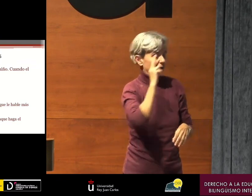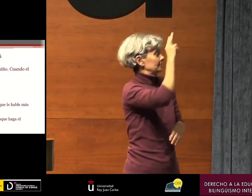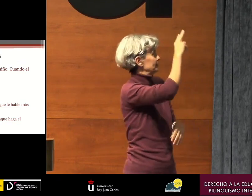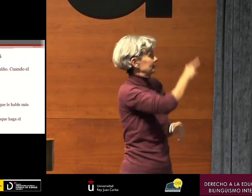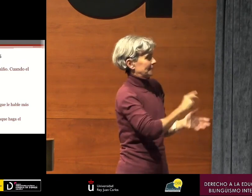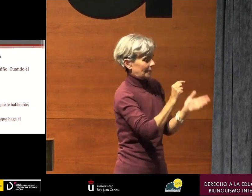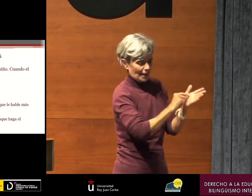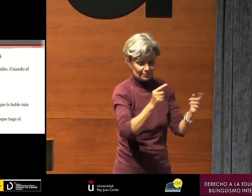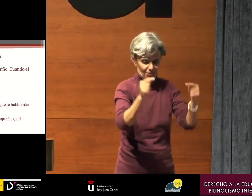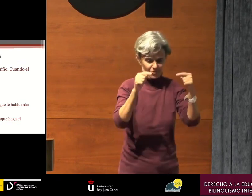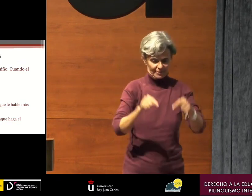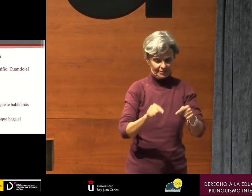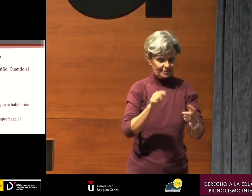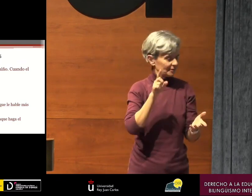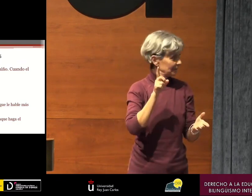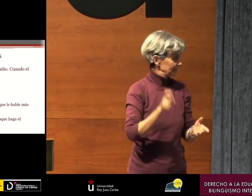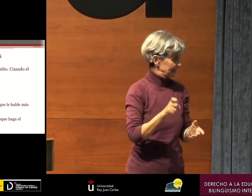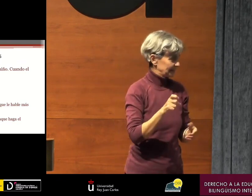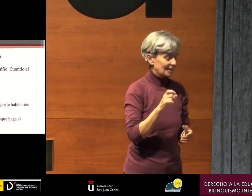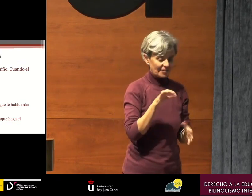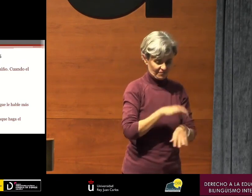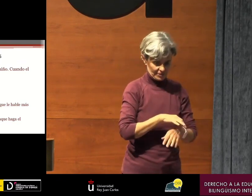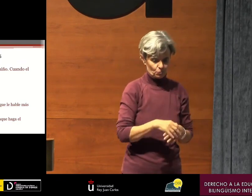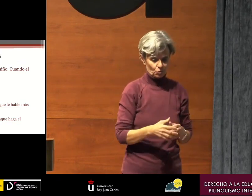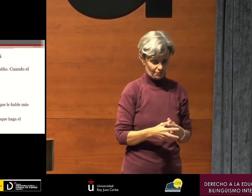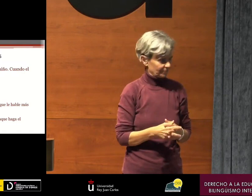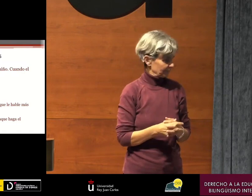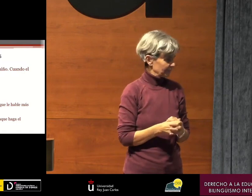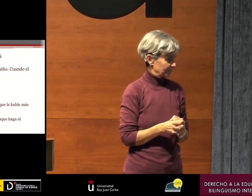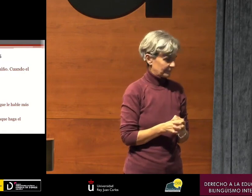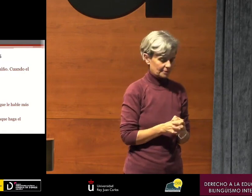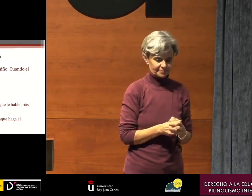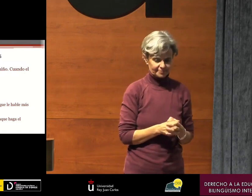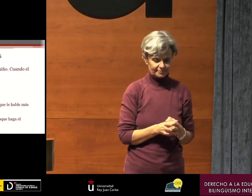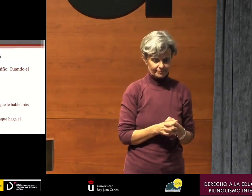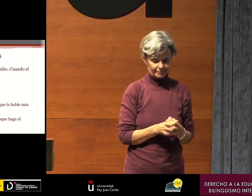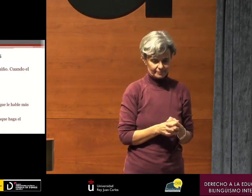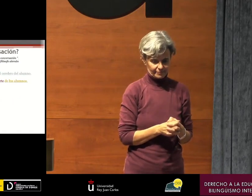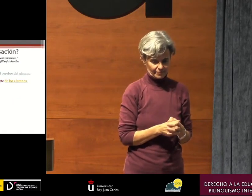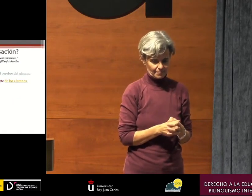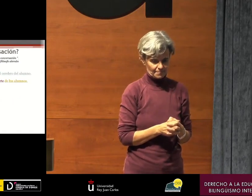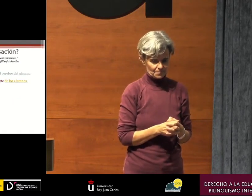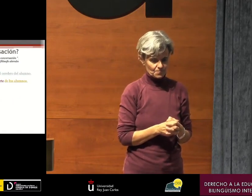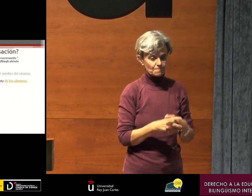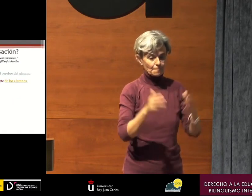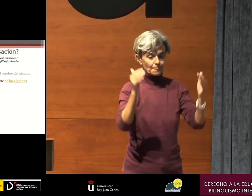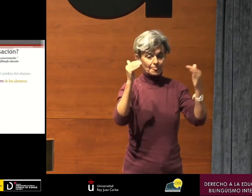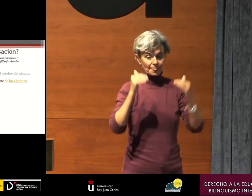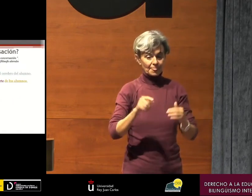Como no tengo tiempo, vamos a pasar a la siguiente, que creo que...